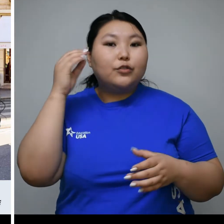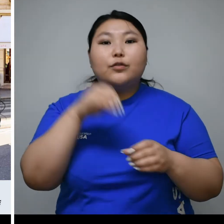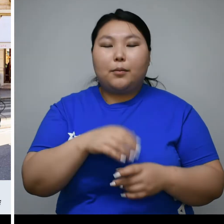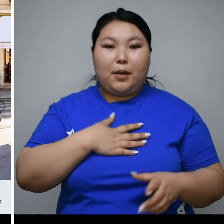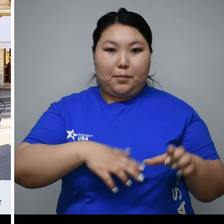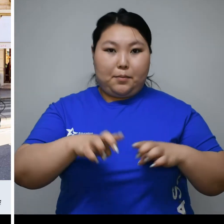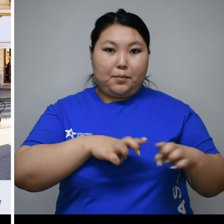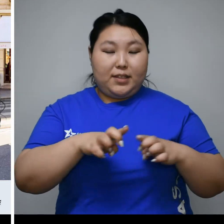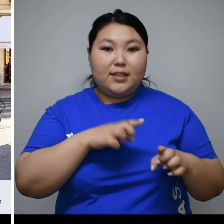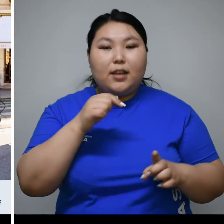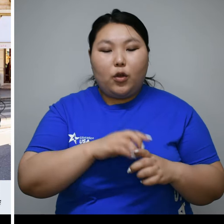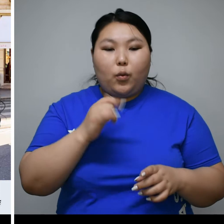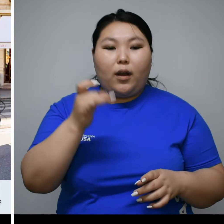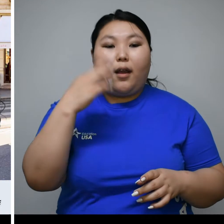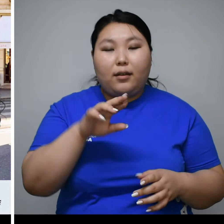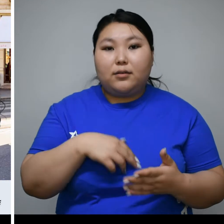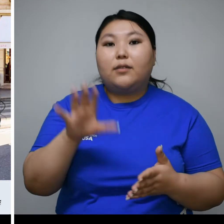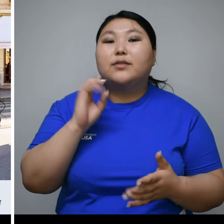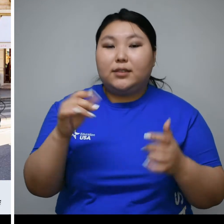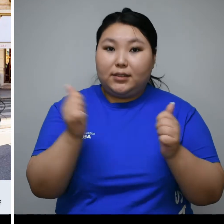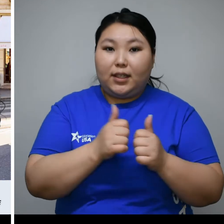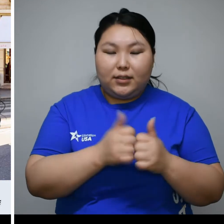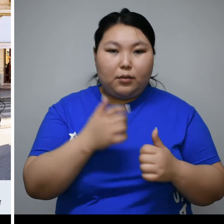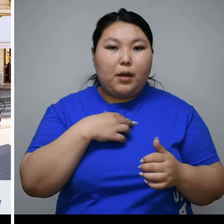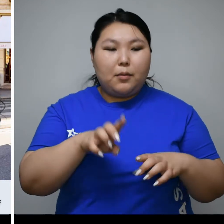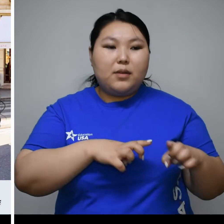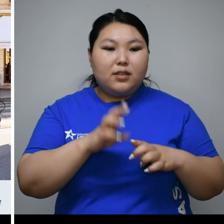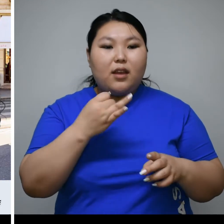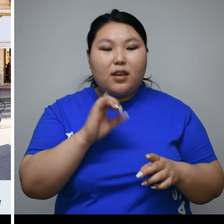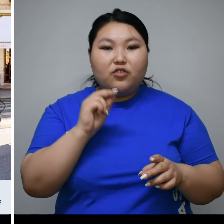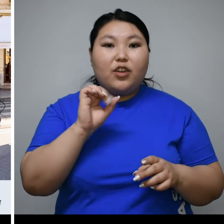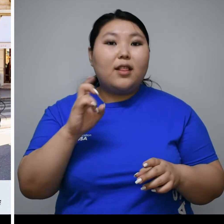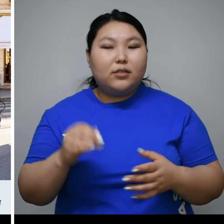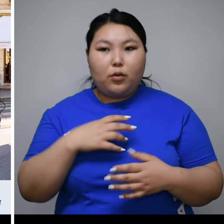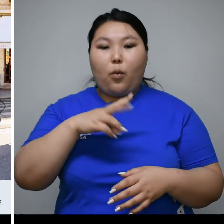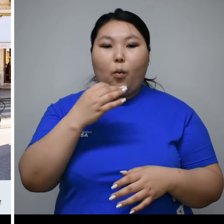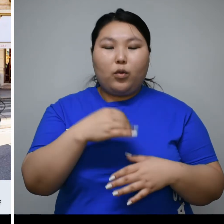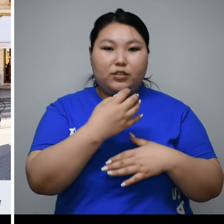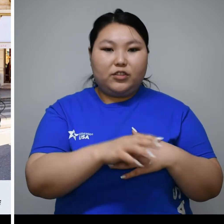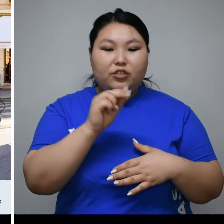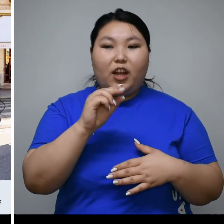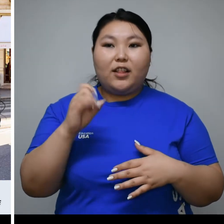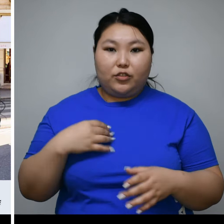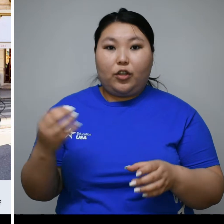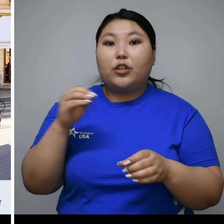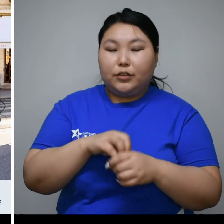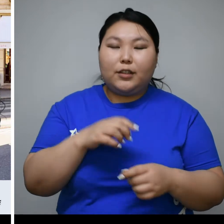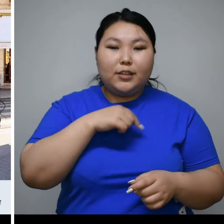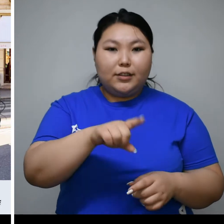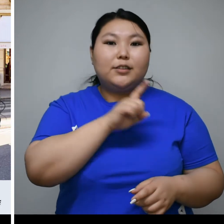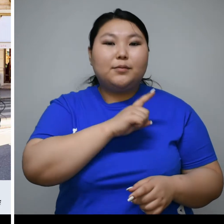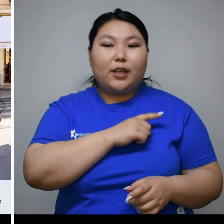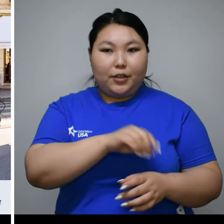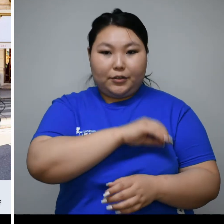болохоор манай бизнесийн яг Yugra-аар явсан найзууд бүгдээрээ business case challenge гэж мужийнхаа челленжид оролцоод тэгээд